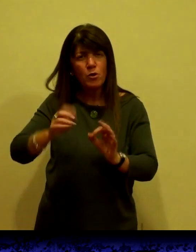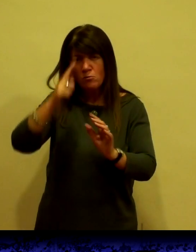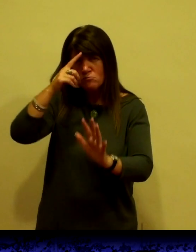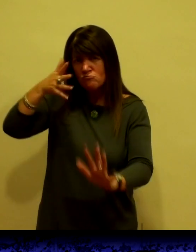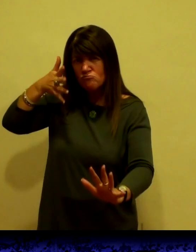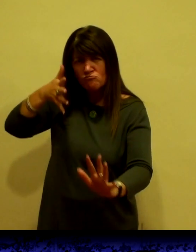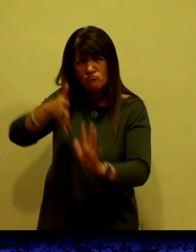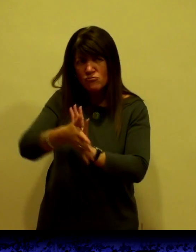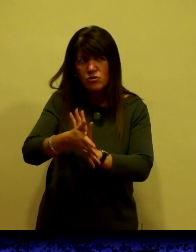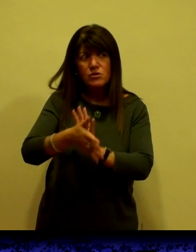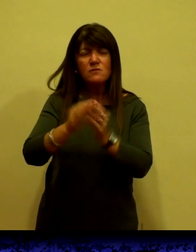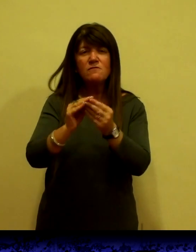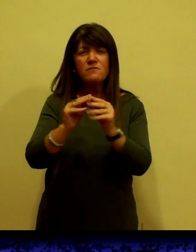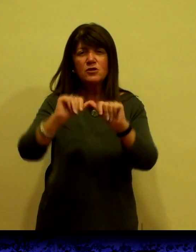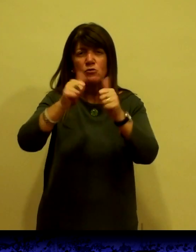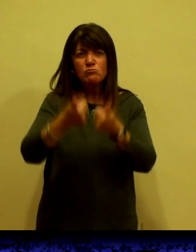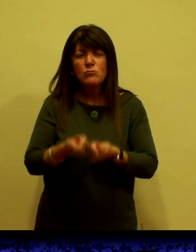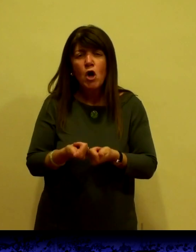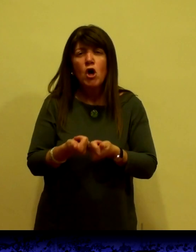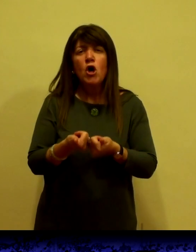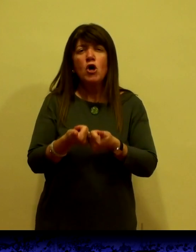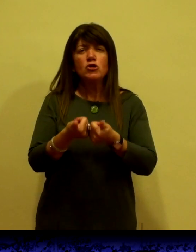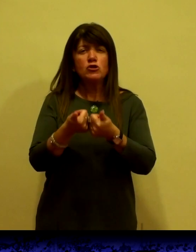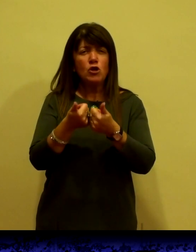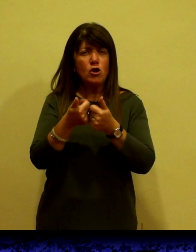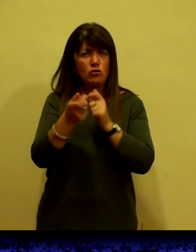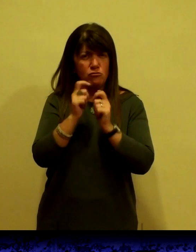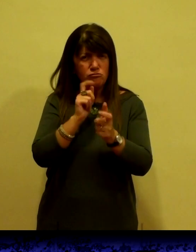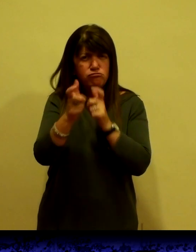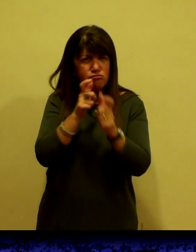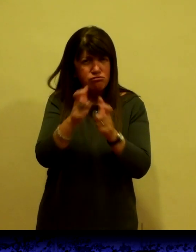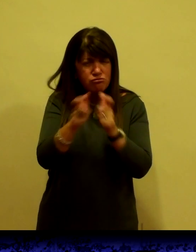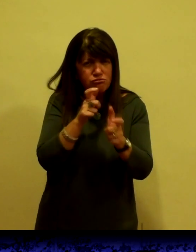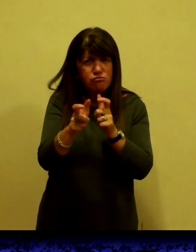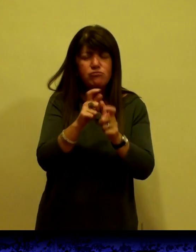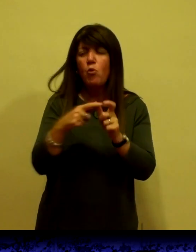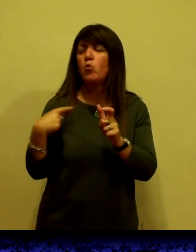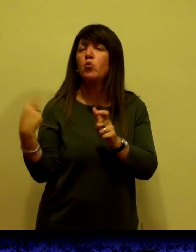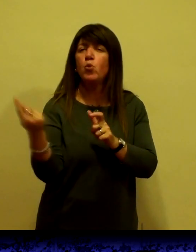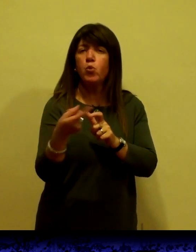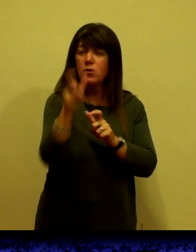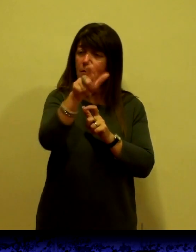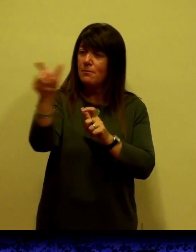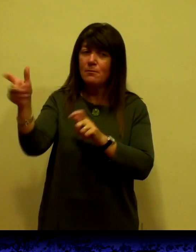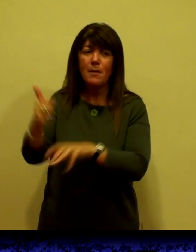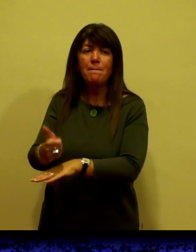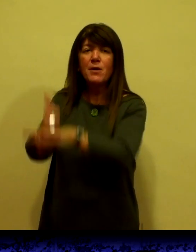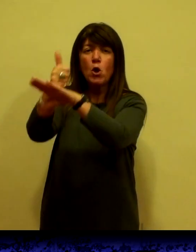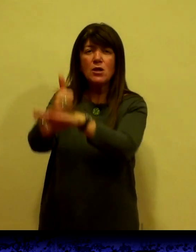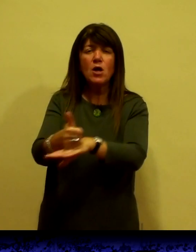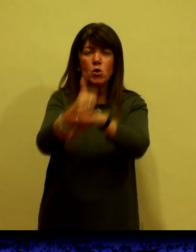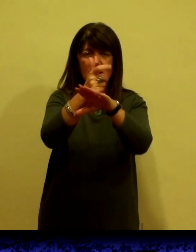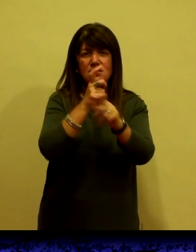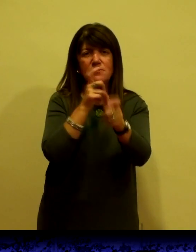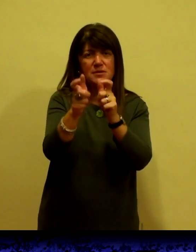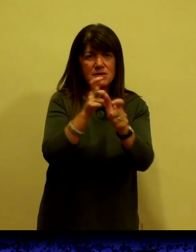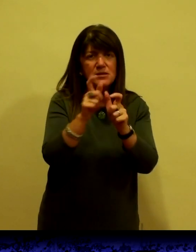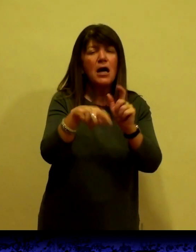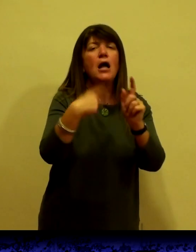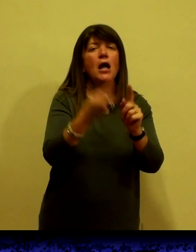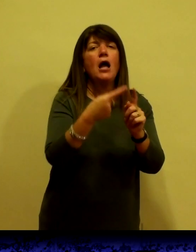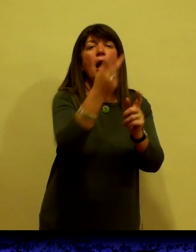nel senso che tutti noi protagonisti ne parleremo e quindi ne parleranno anche le artiste e gli artisti.